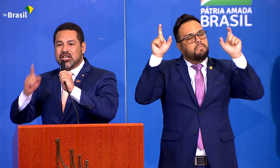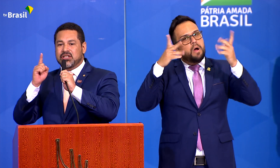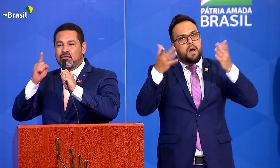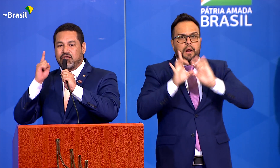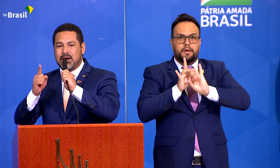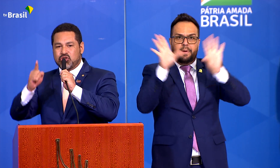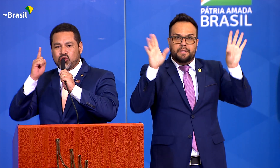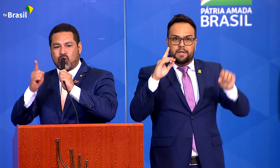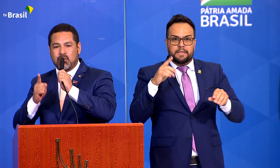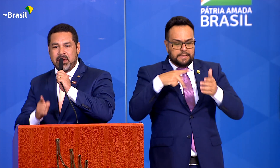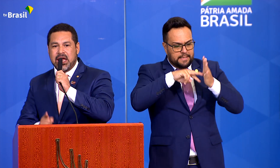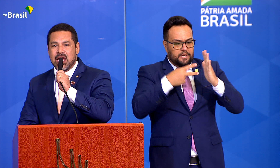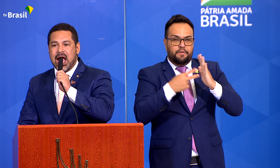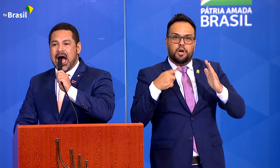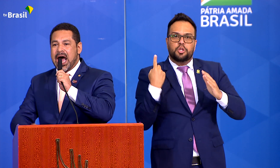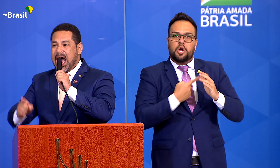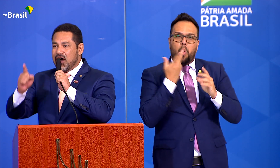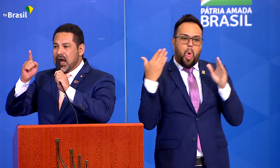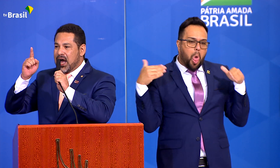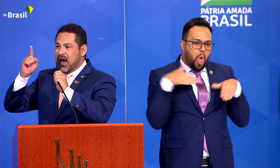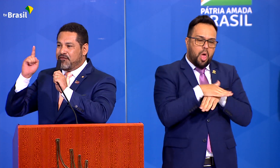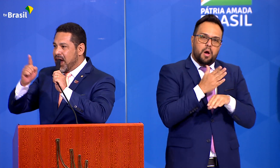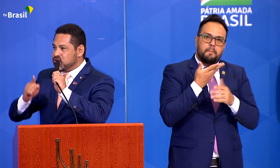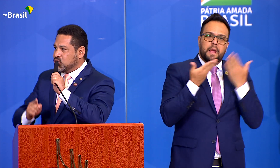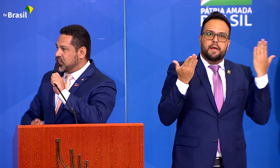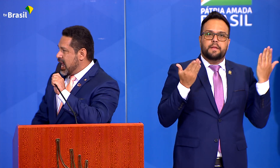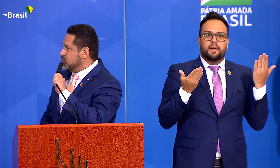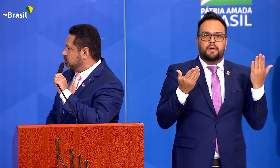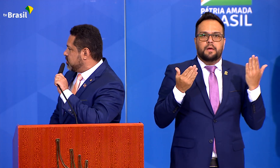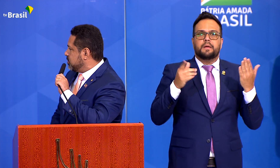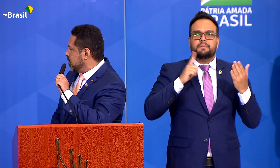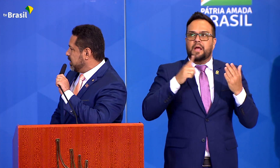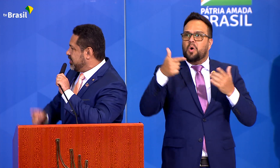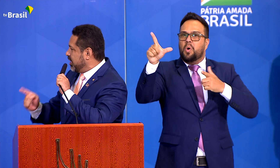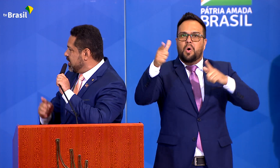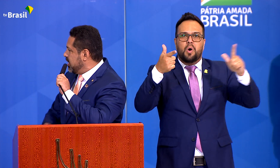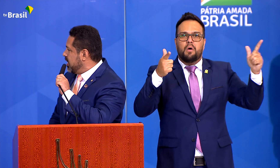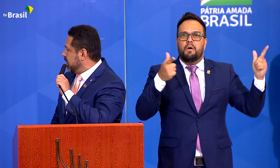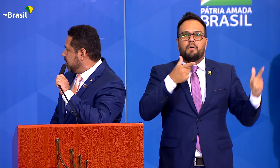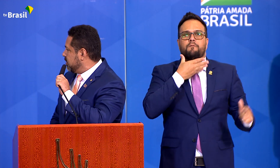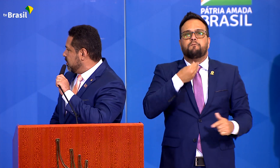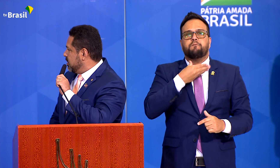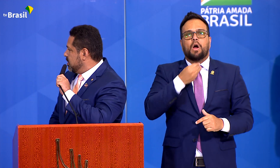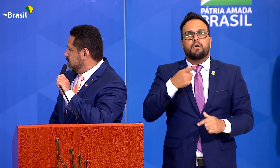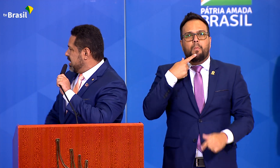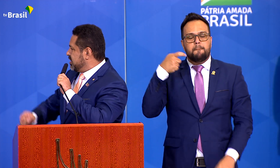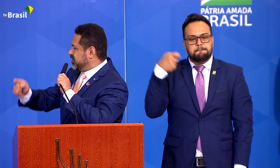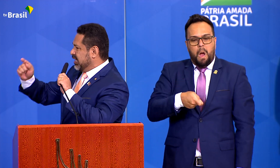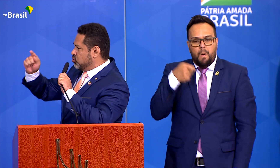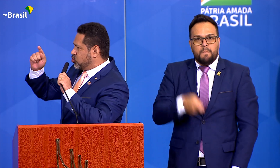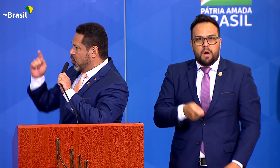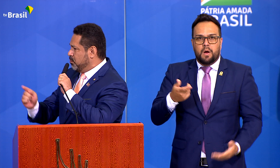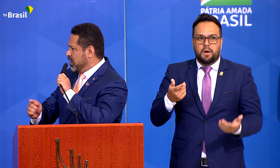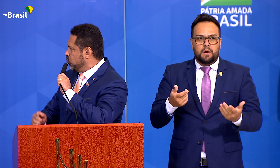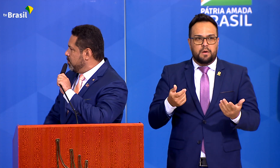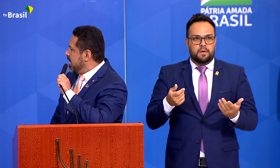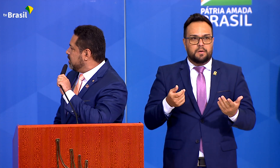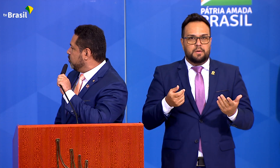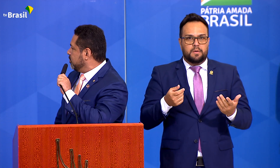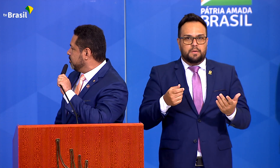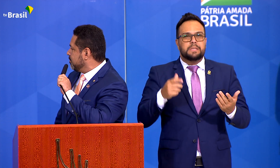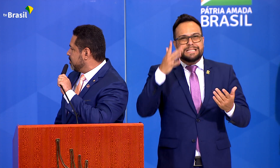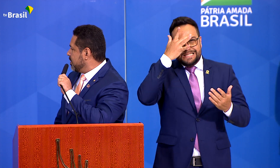frase que diz que nós não vamos sucumbir à falsos Deuses da tirania desse estado